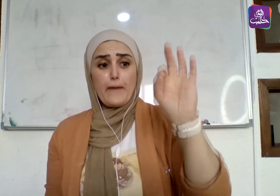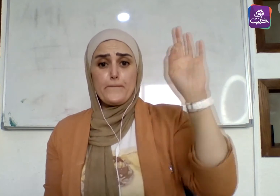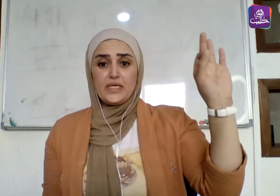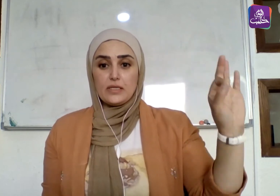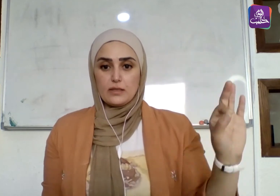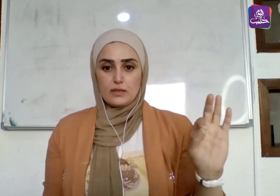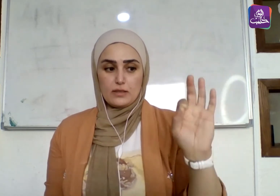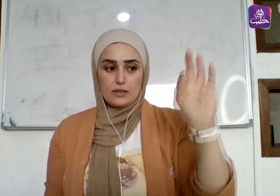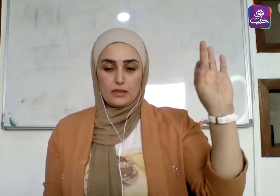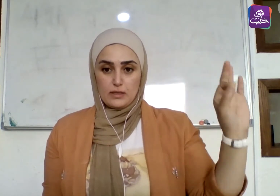مين